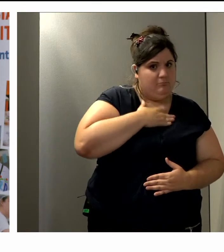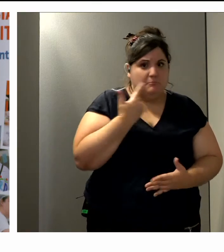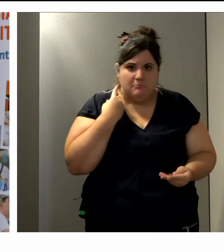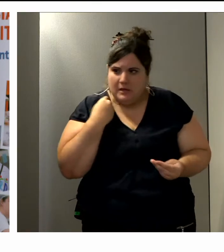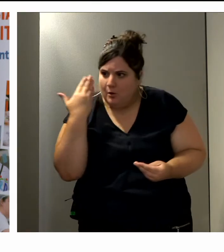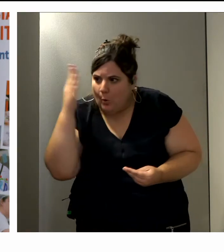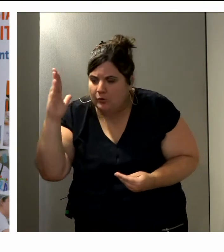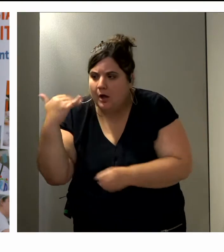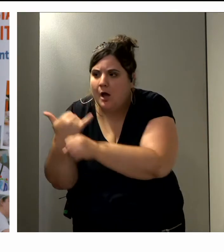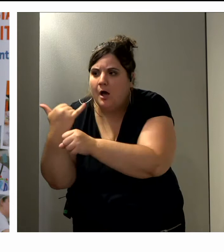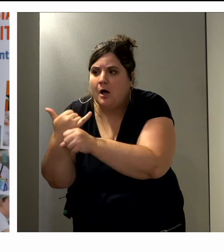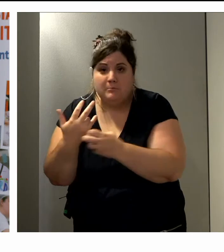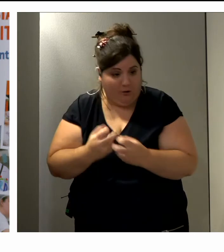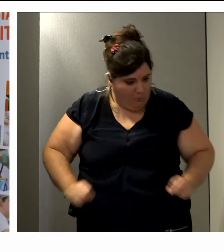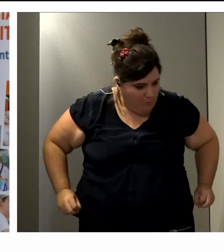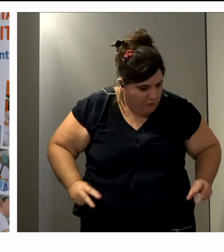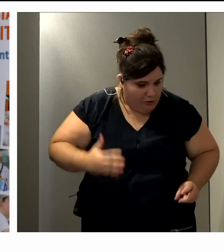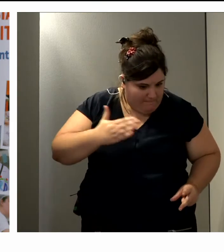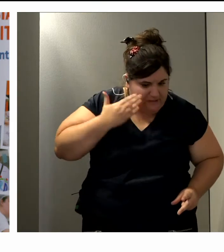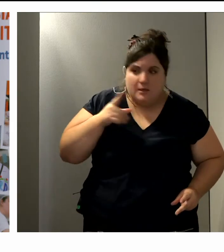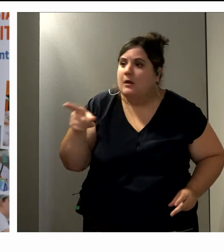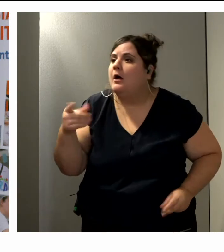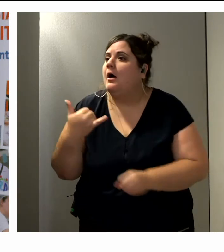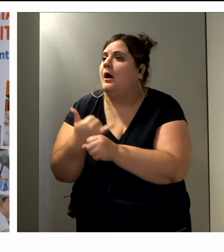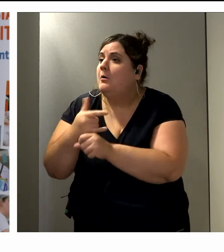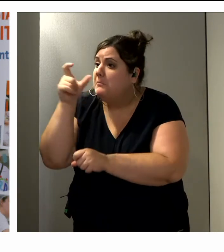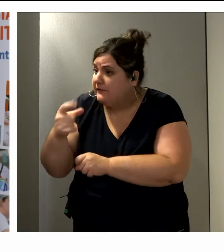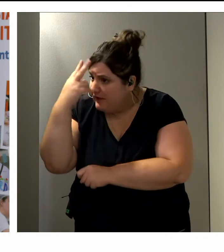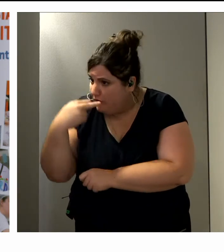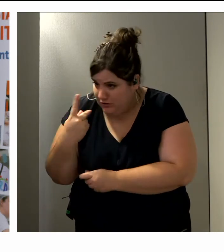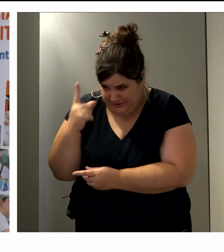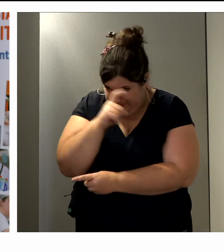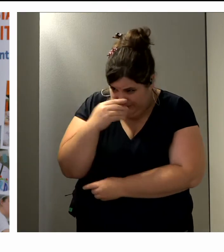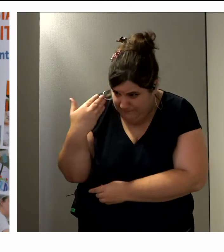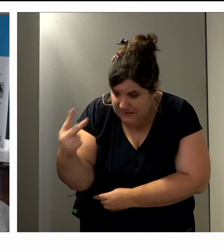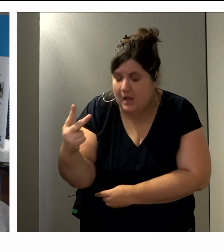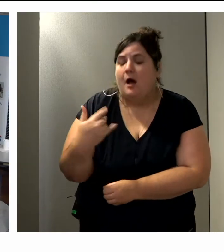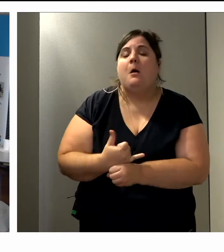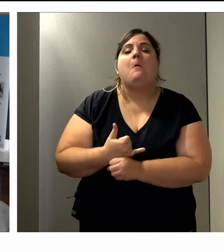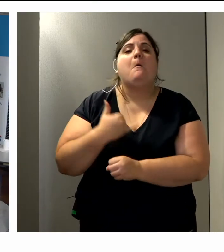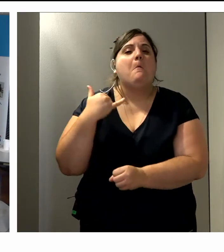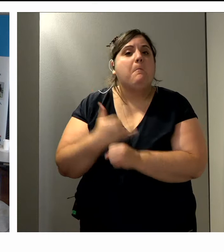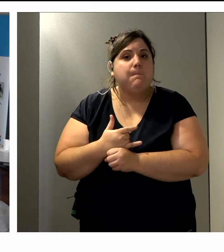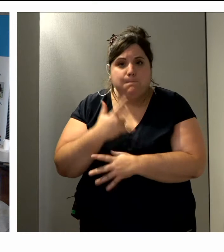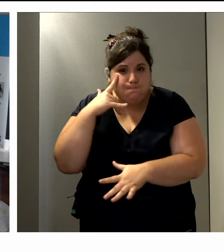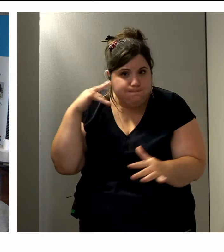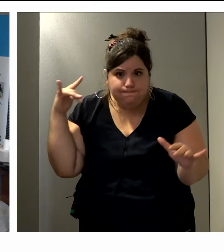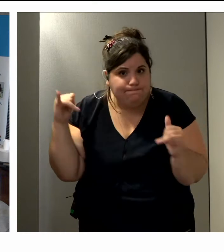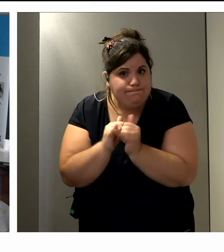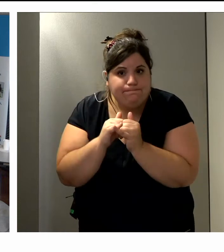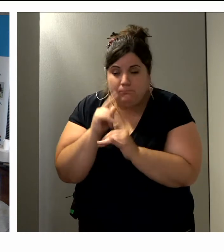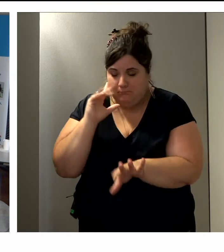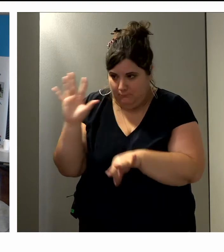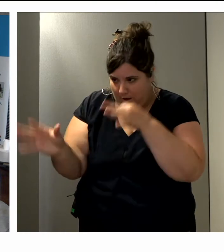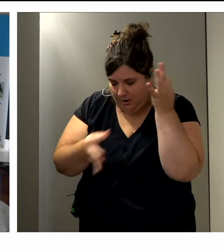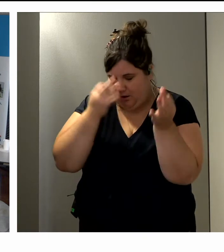ma situation de personne en fauteuil roulant. J'étais loin d'imaginer les difficultés de quelqu'un qui était non-voyant. Et